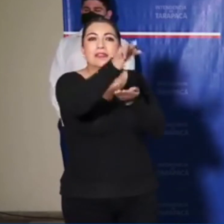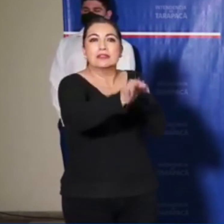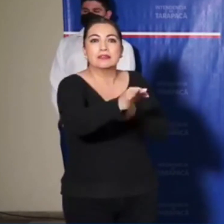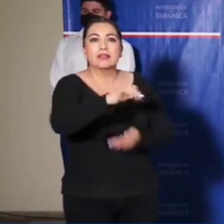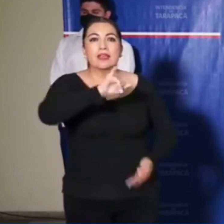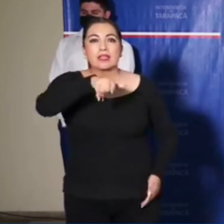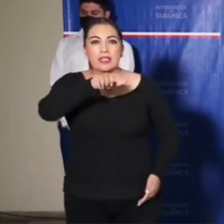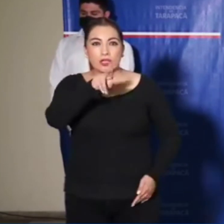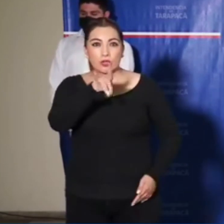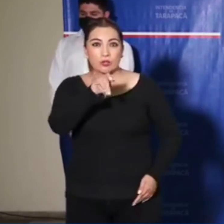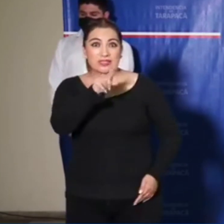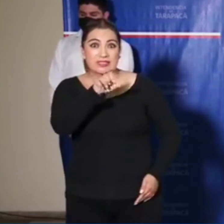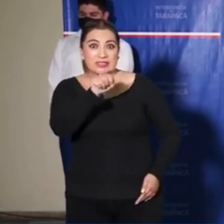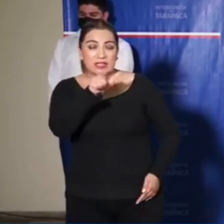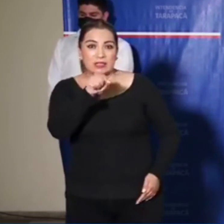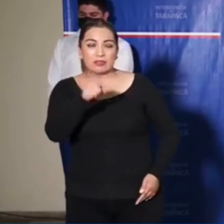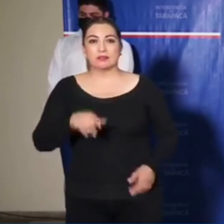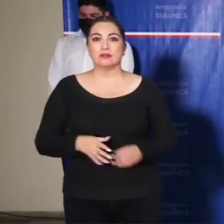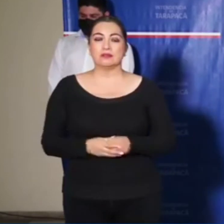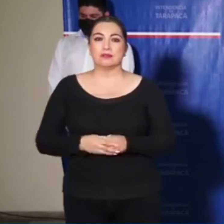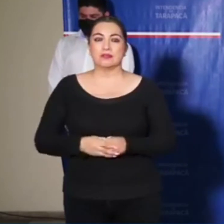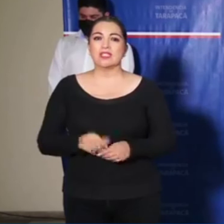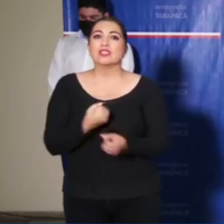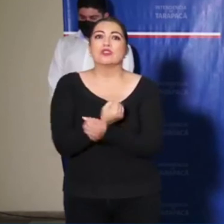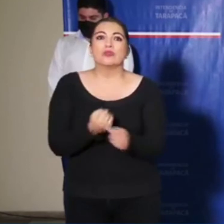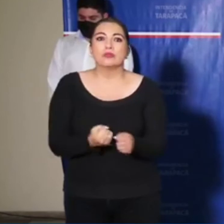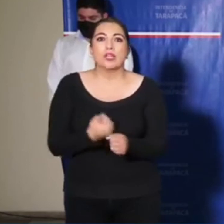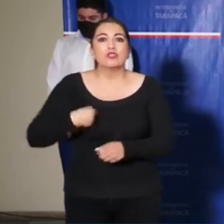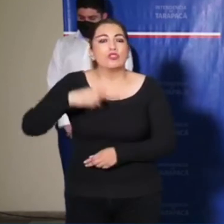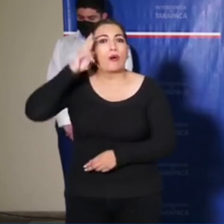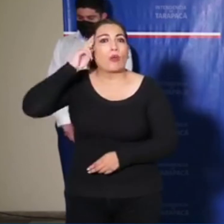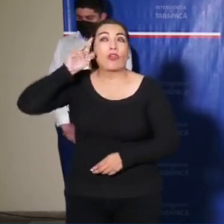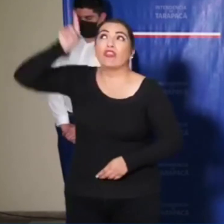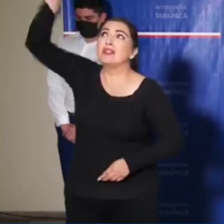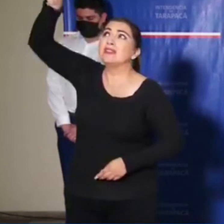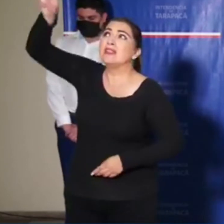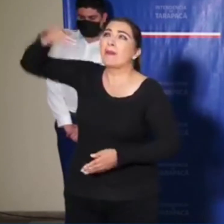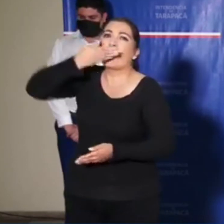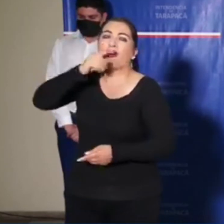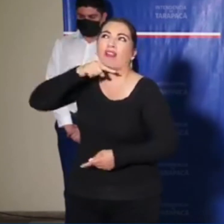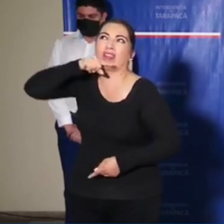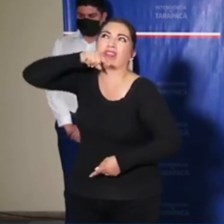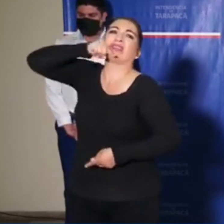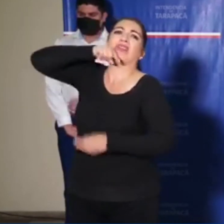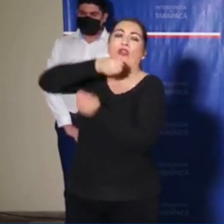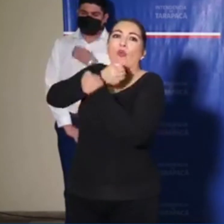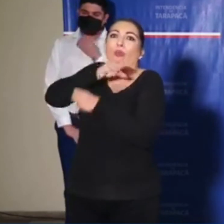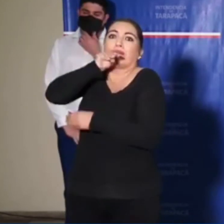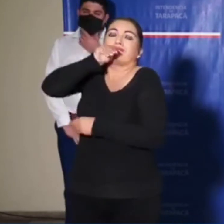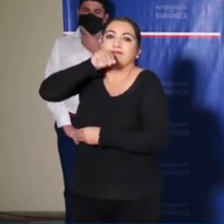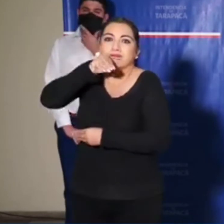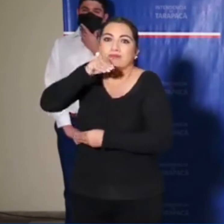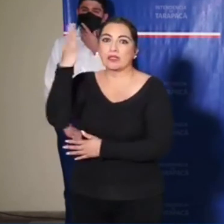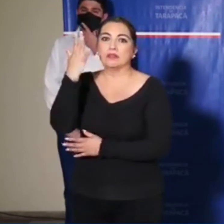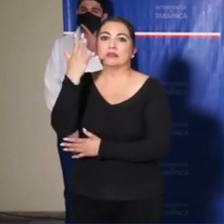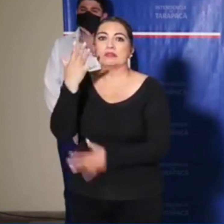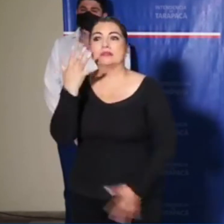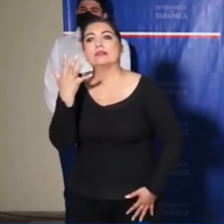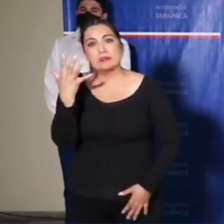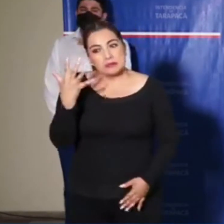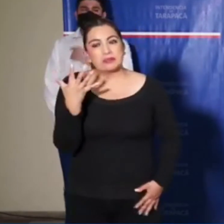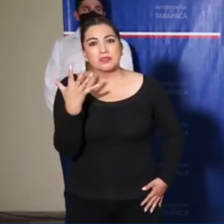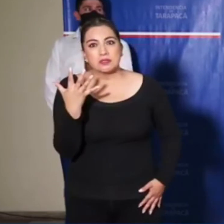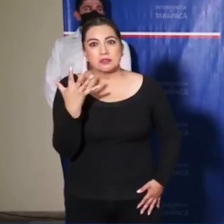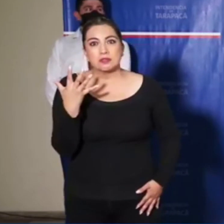decían: que se me pegue la lengua al paladar si no me acuerdo de ti, que se me paralice la mano derecha si no te tengo